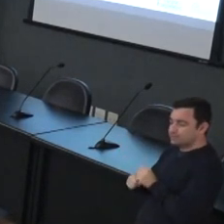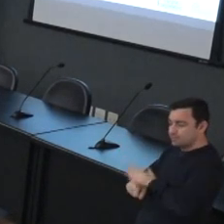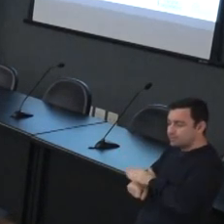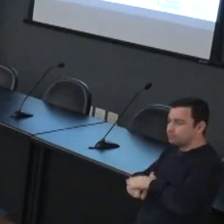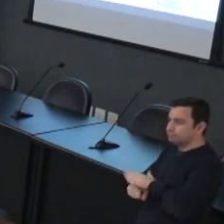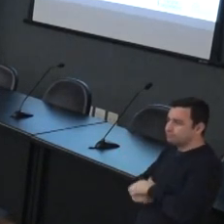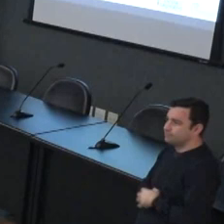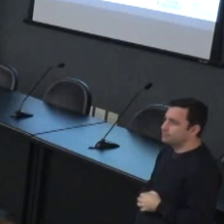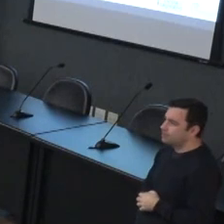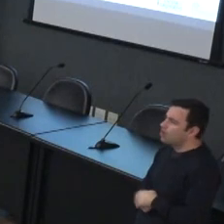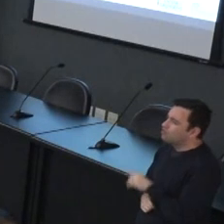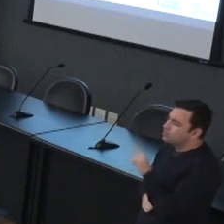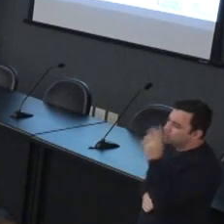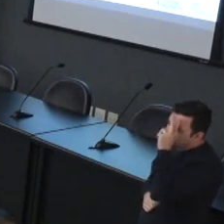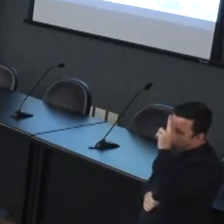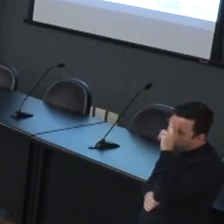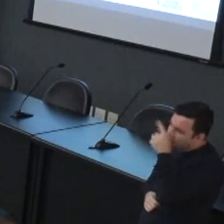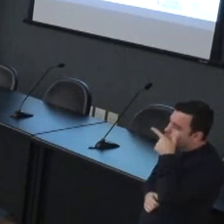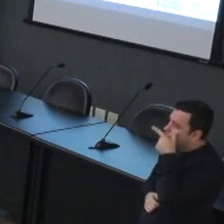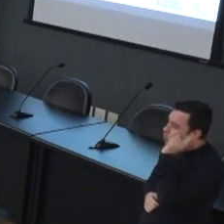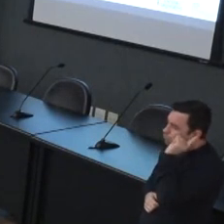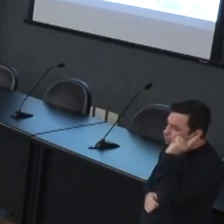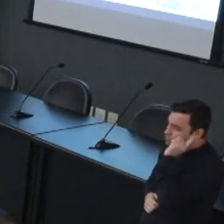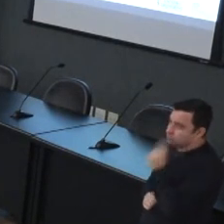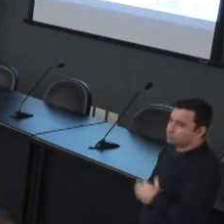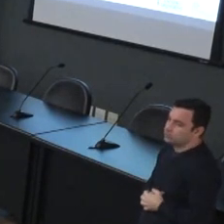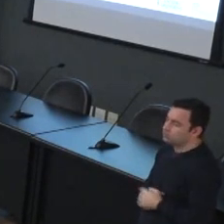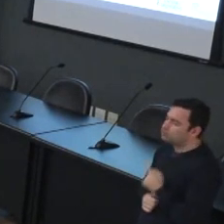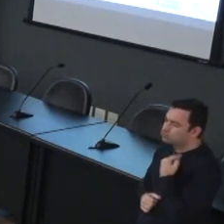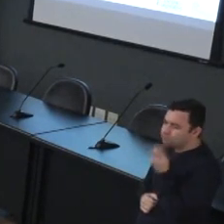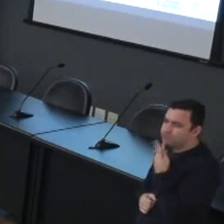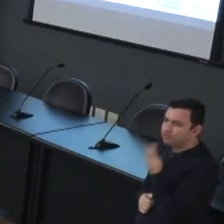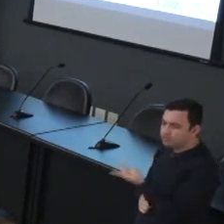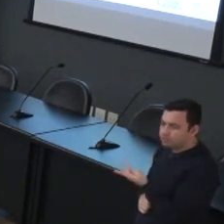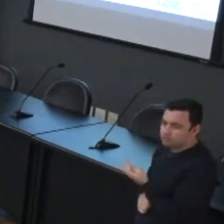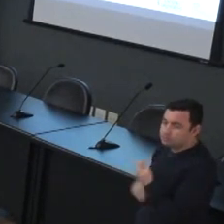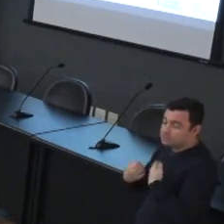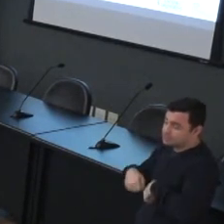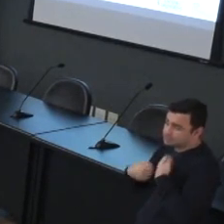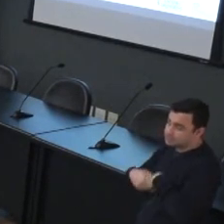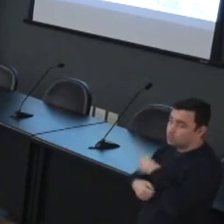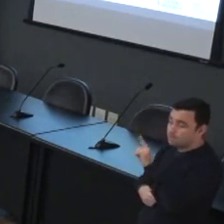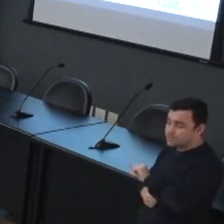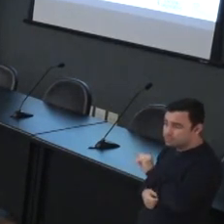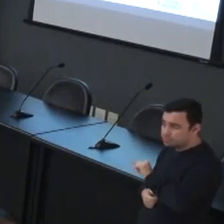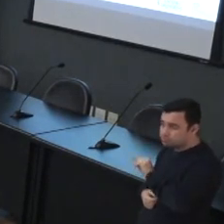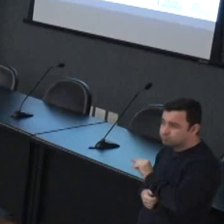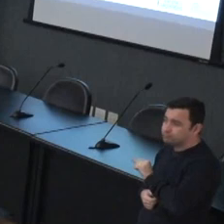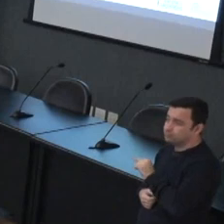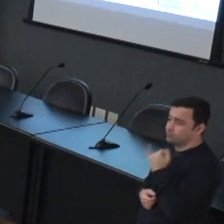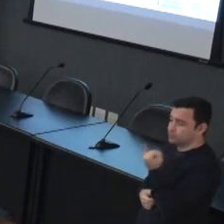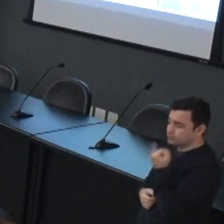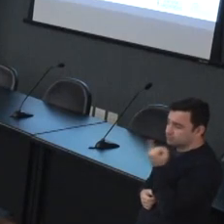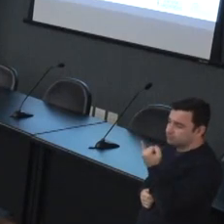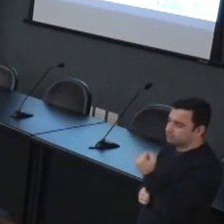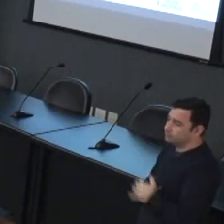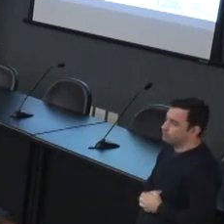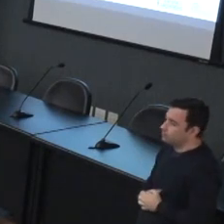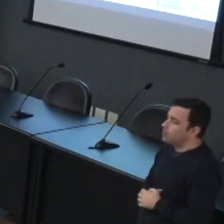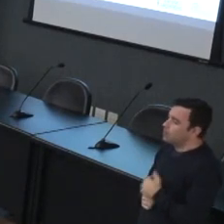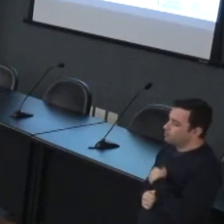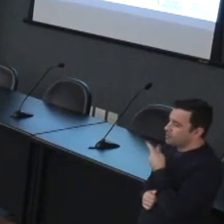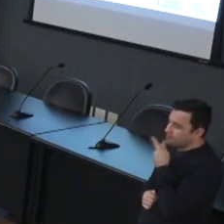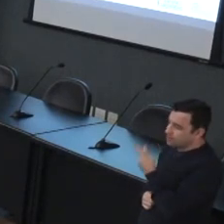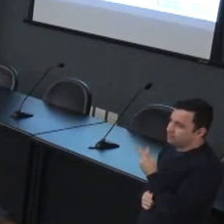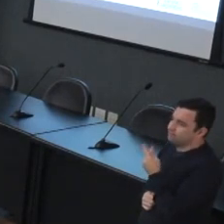vocês lembram ontem que nós falamos que vocês têm que ter o mínimo necessário e eu falei para vocês que a gente ia fazer